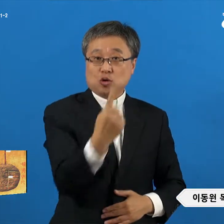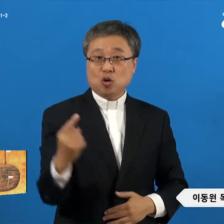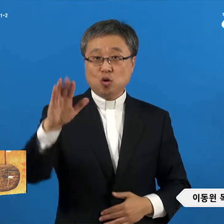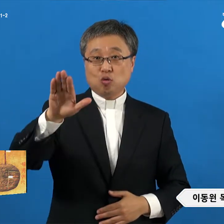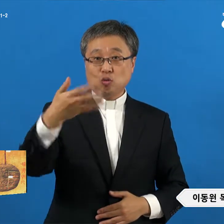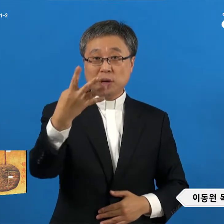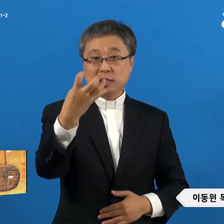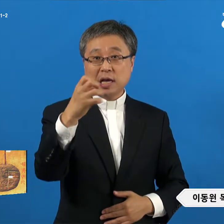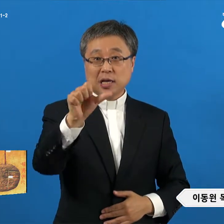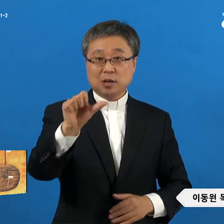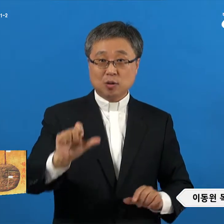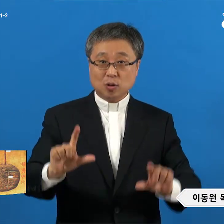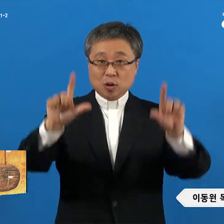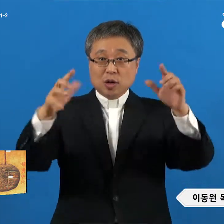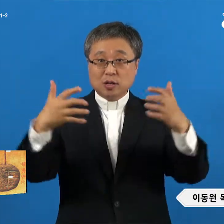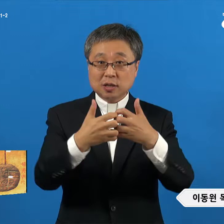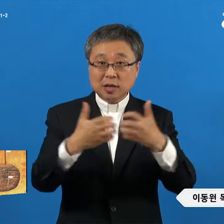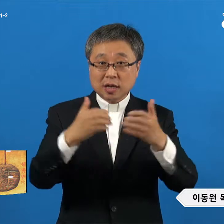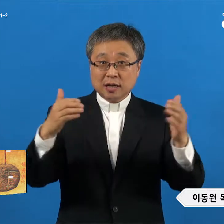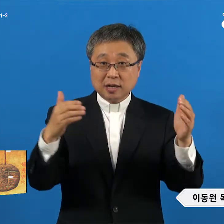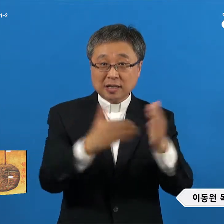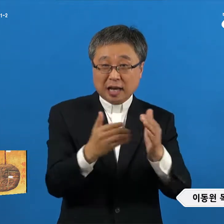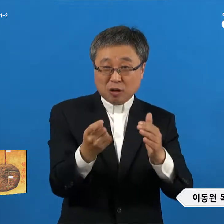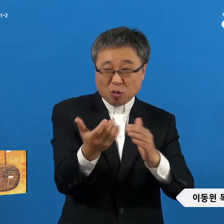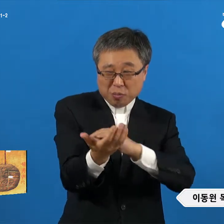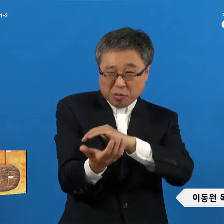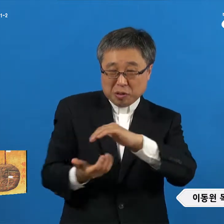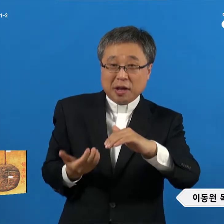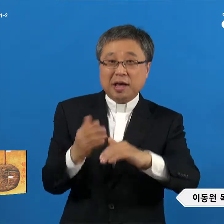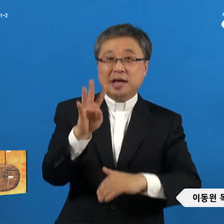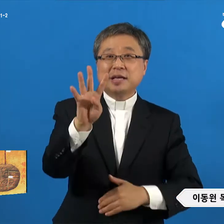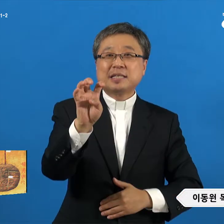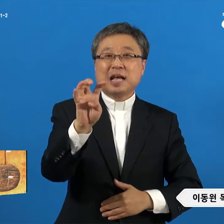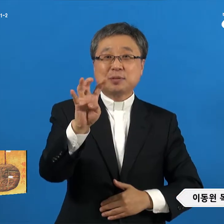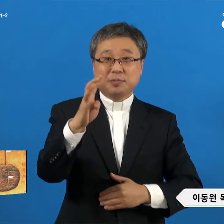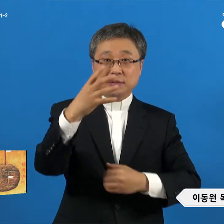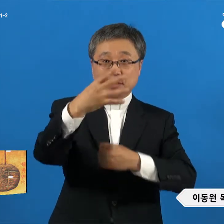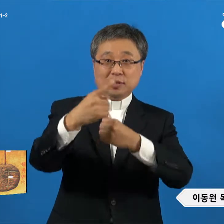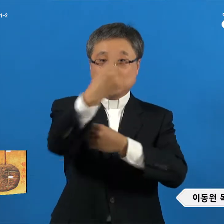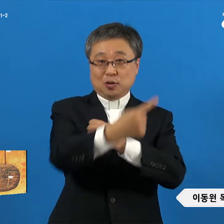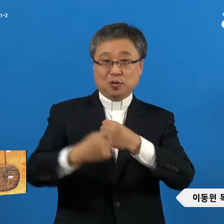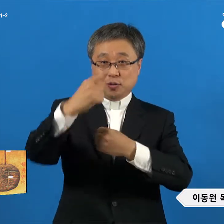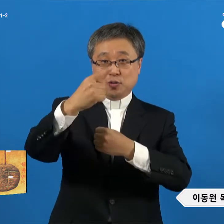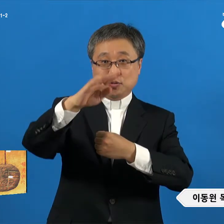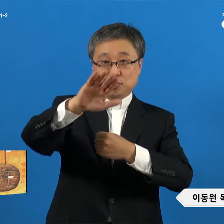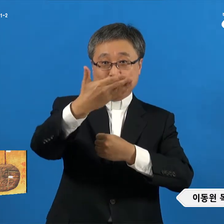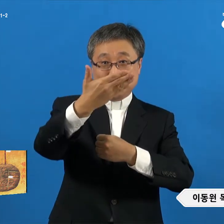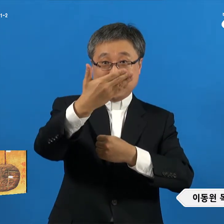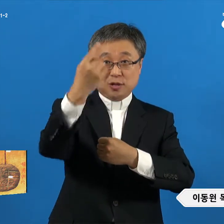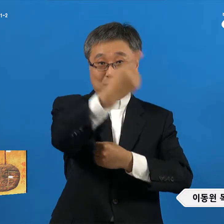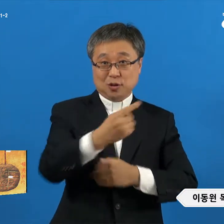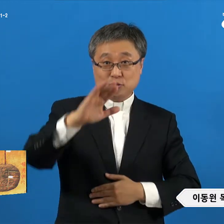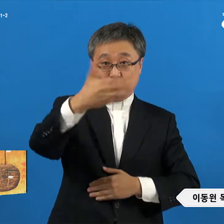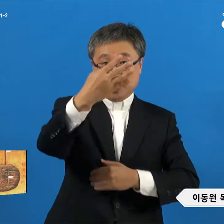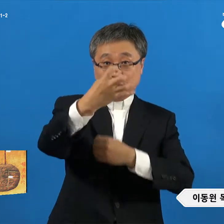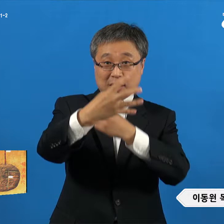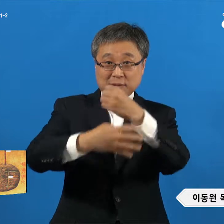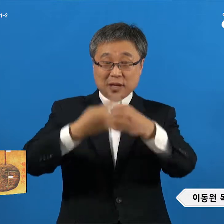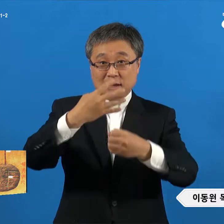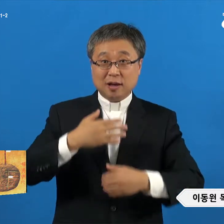1945년 전쟁이 끝나기 직전에 44년에 괌에 배치되었던 보병 38년대 소속